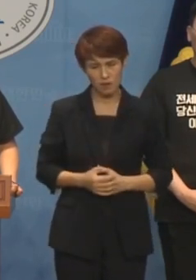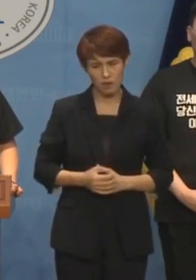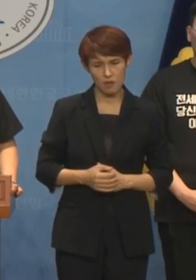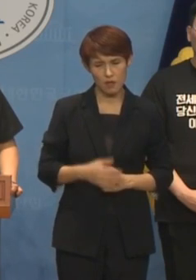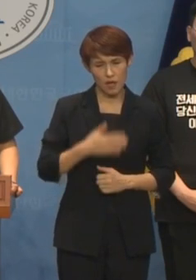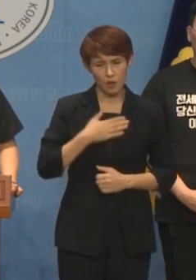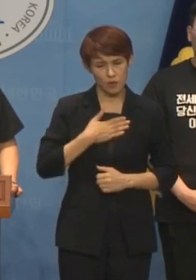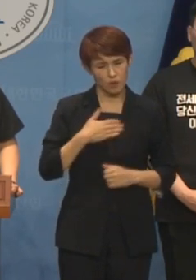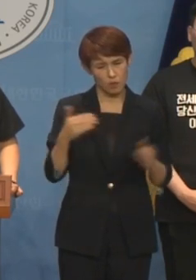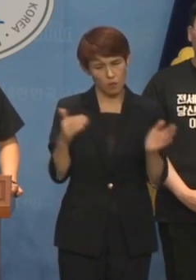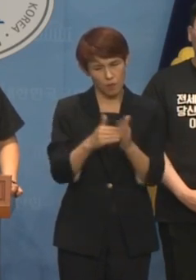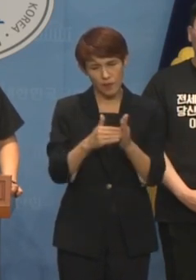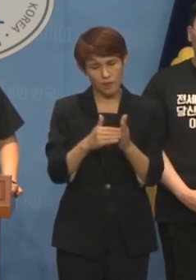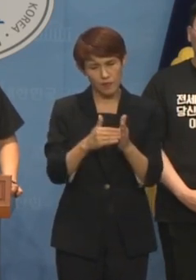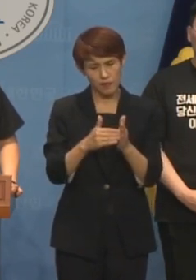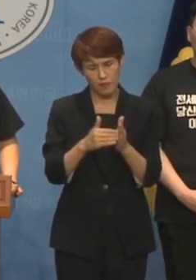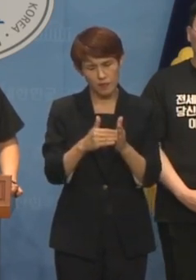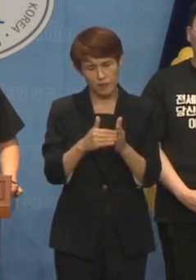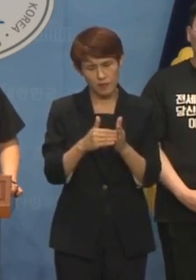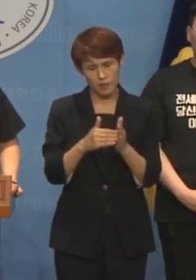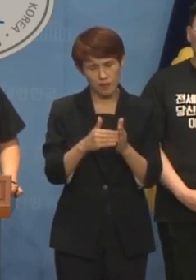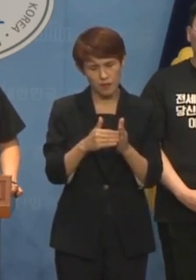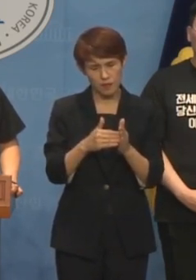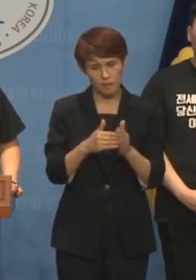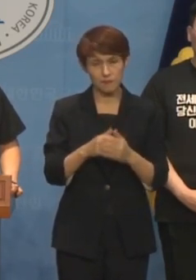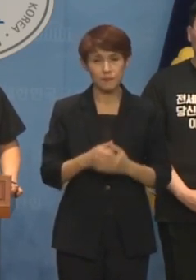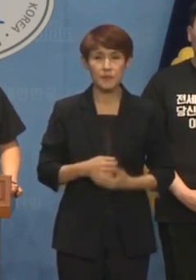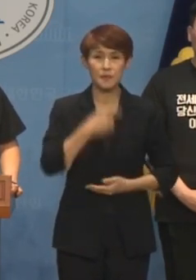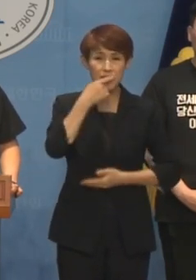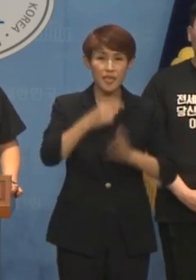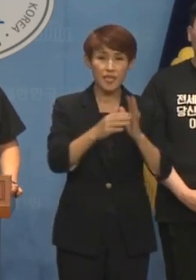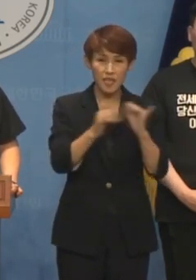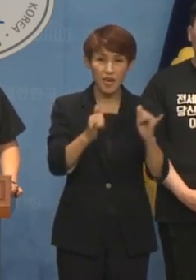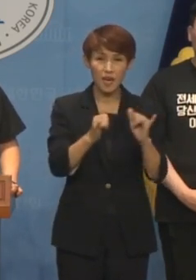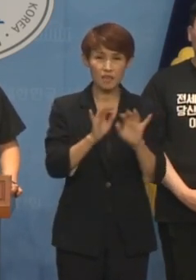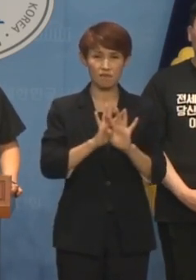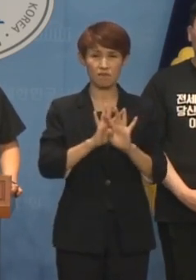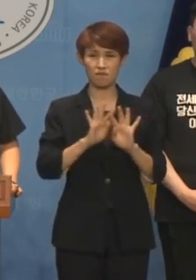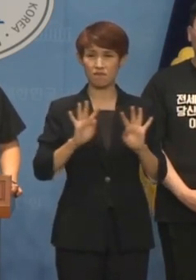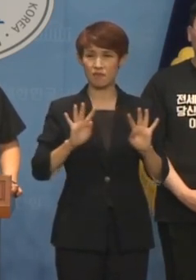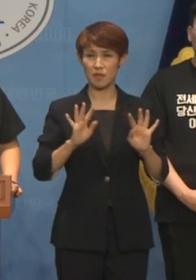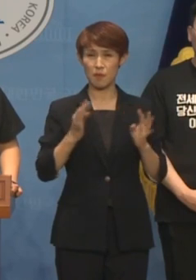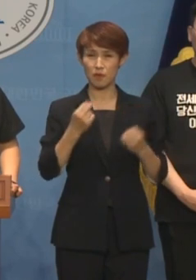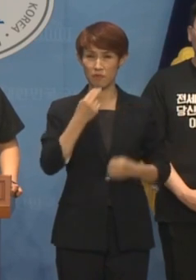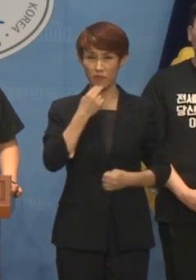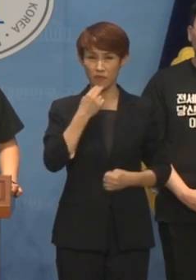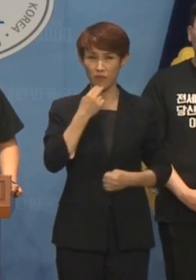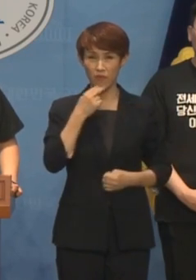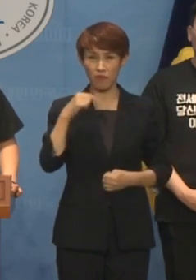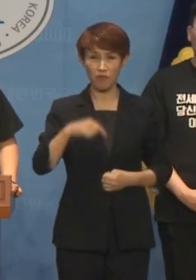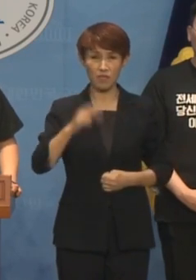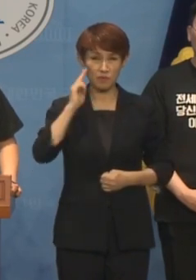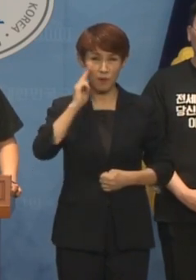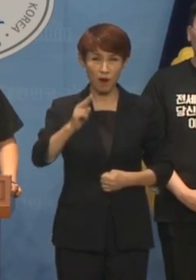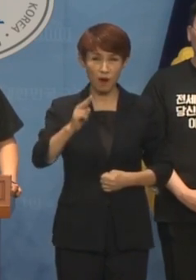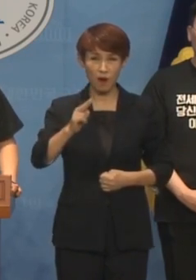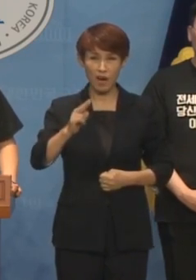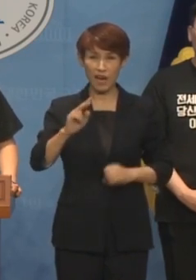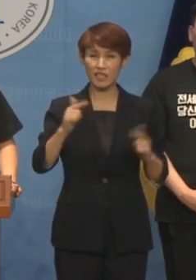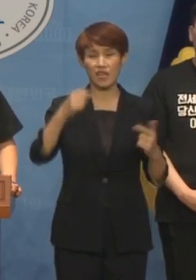나도 그만해야 되나? 지금 우리 피해자들이 여기 뒤에 많이 서 있지 않다고 이 사태가 심각하지 않은 게